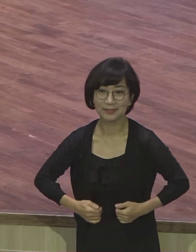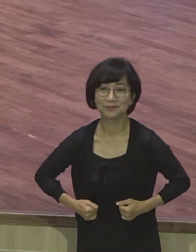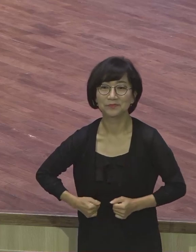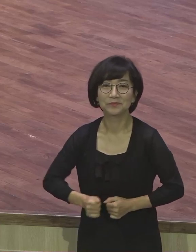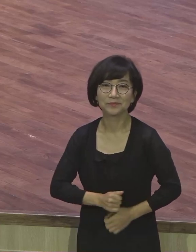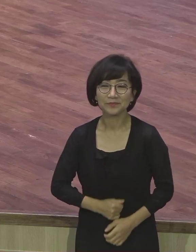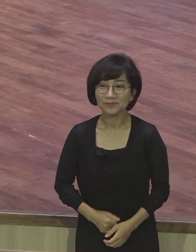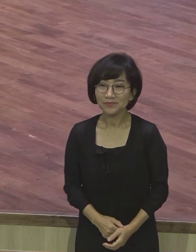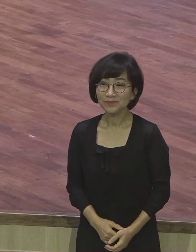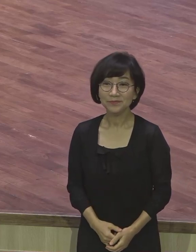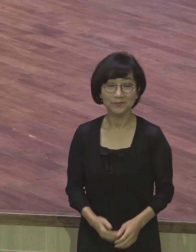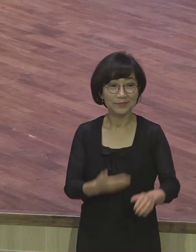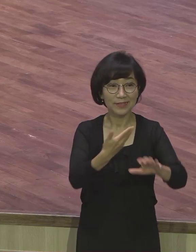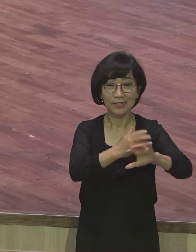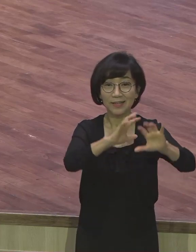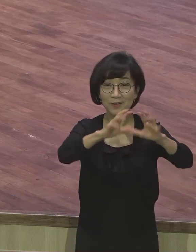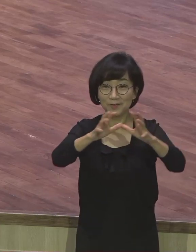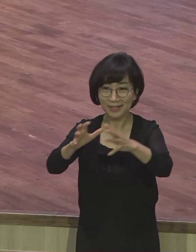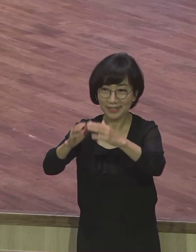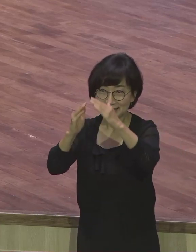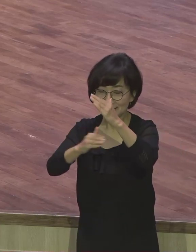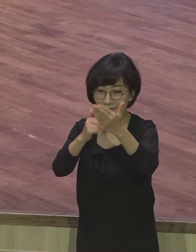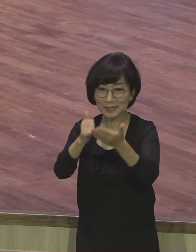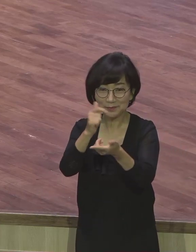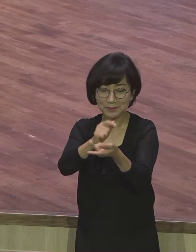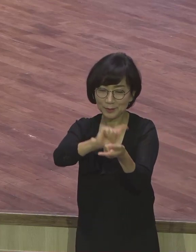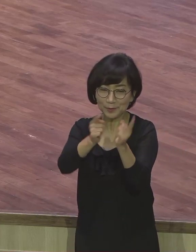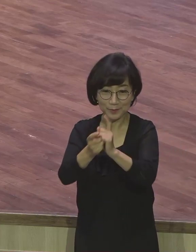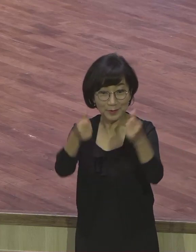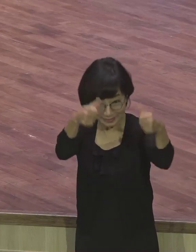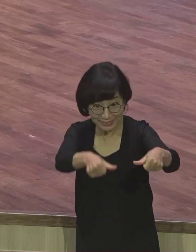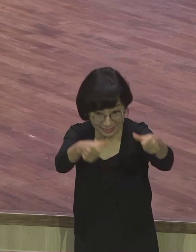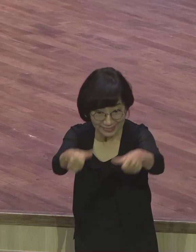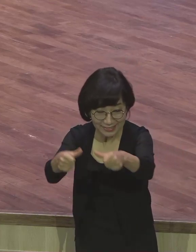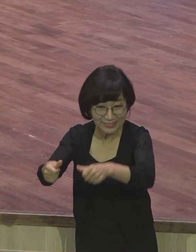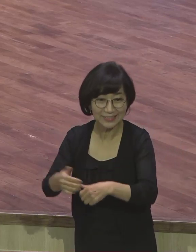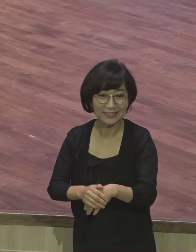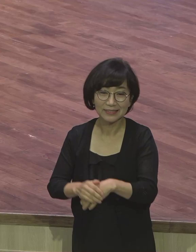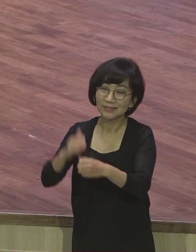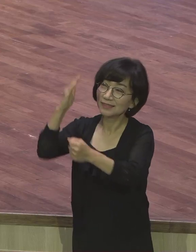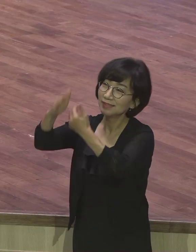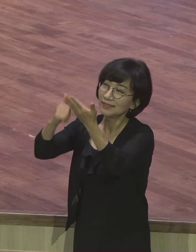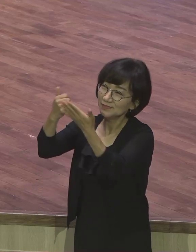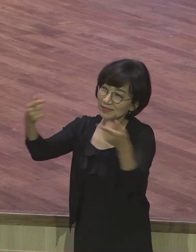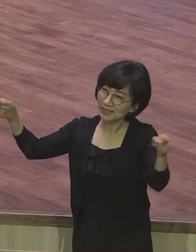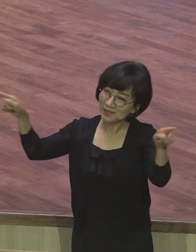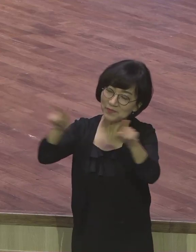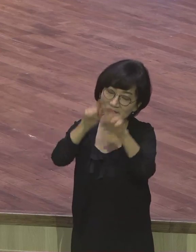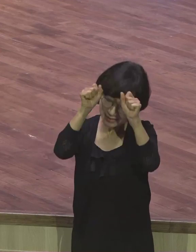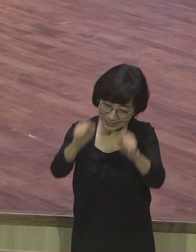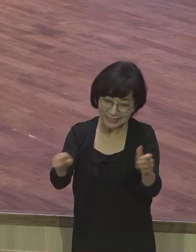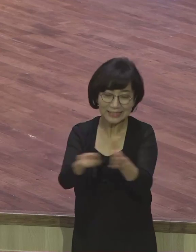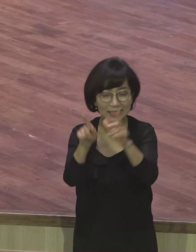아멘. 우리 해외 성도들도 같이 서로 인사합시다. 하나님이 함께 하시는 신앙생활을 합시다.